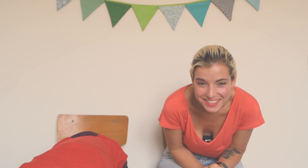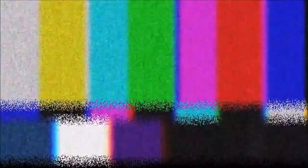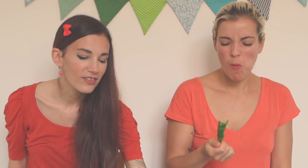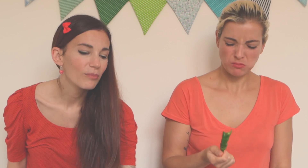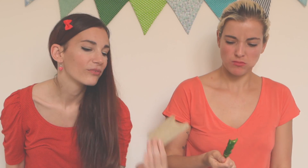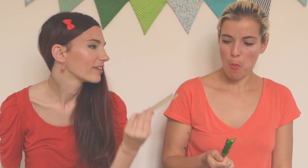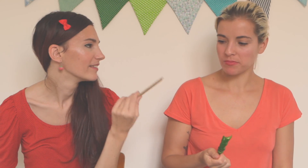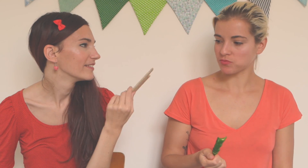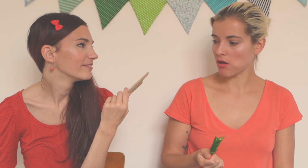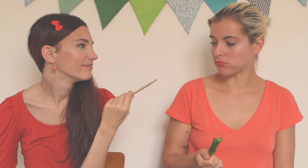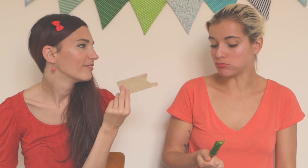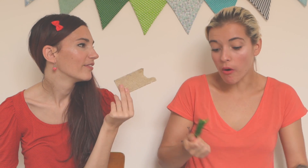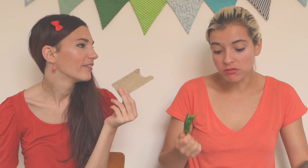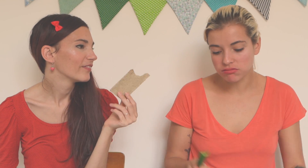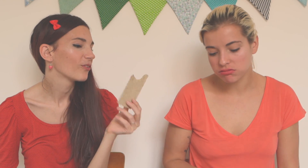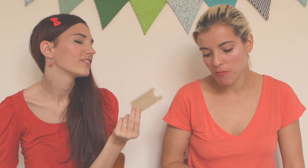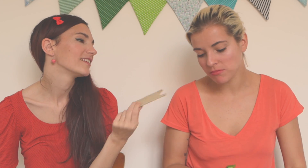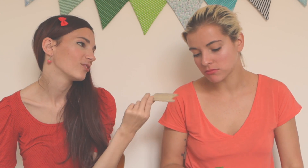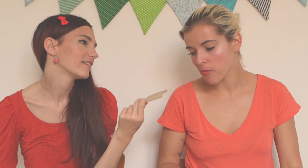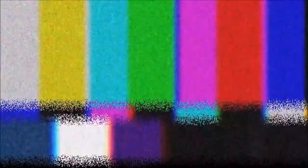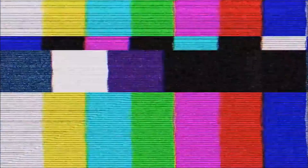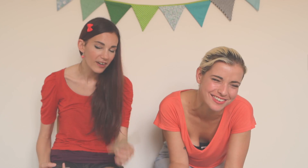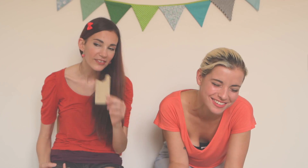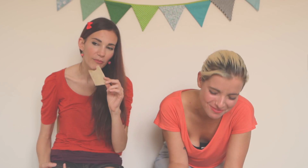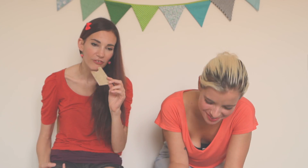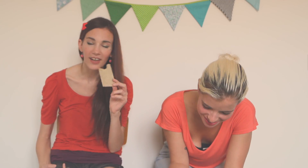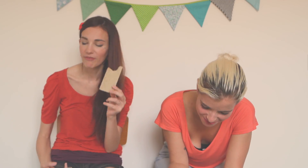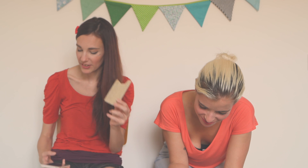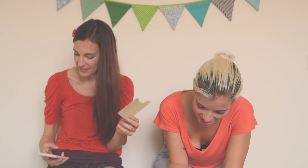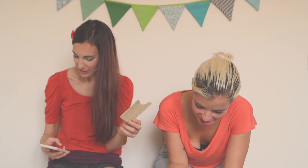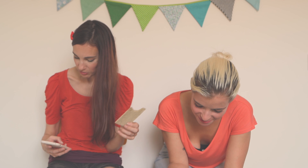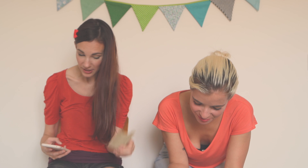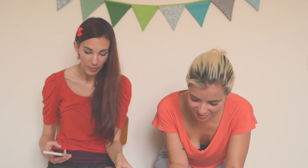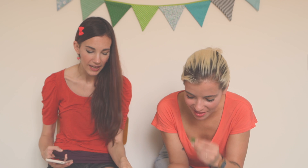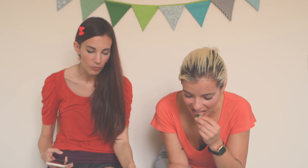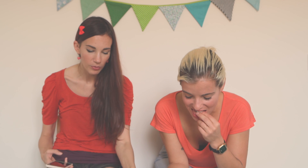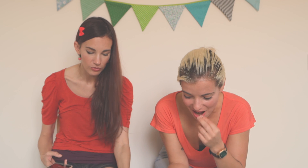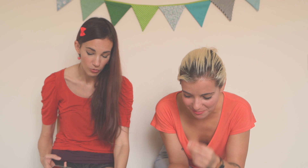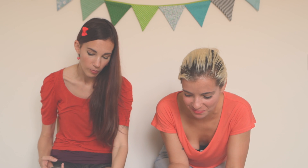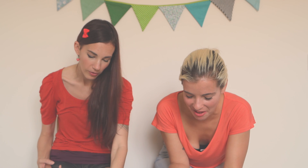comme ça. C'est bon ça. Bon. Non, c'est dégueulasse. Moi quand elle mange ça, elle fait une sale tronche et après elle le pose, je comprends